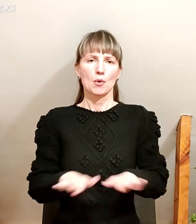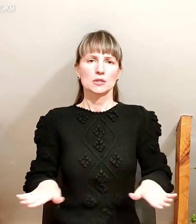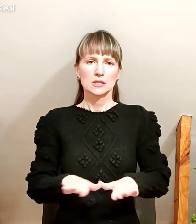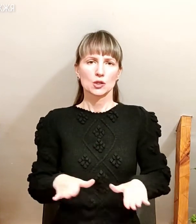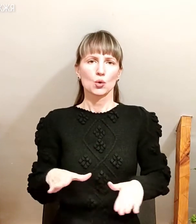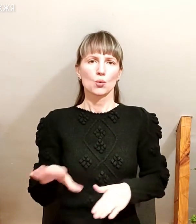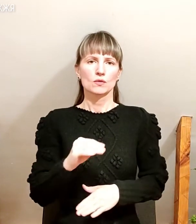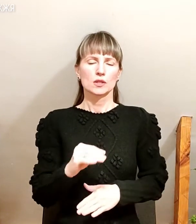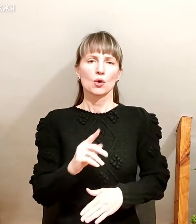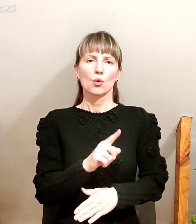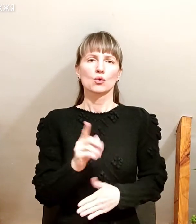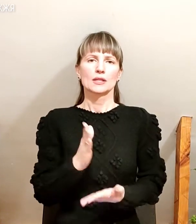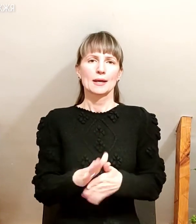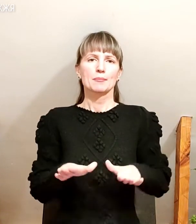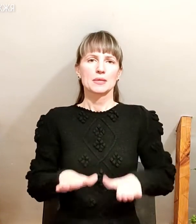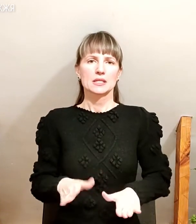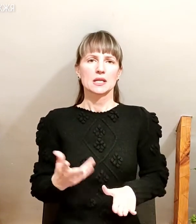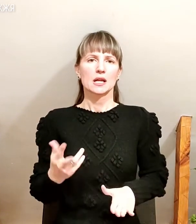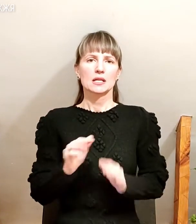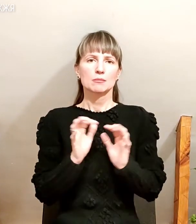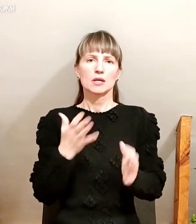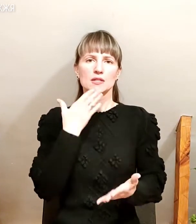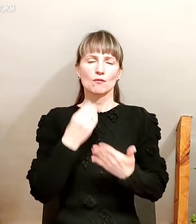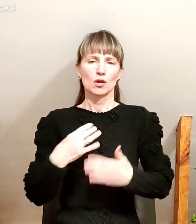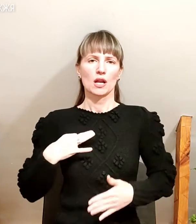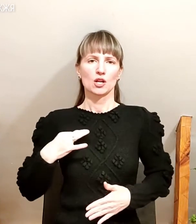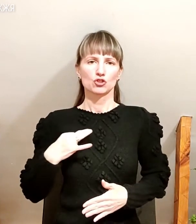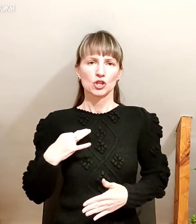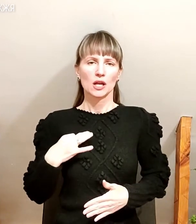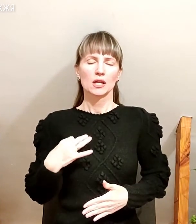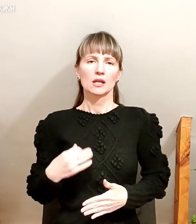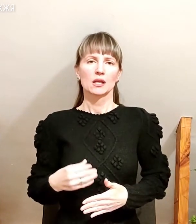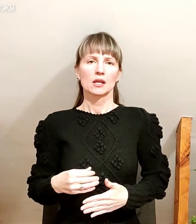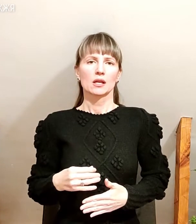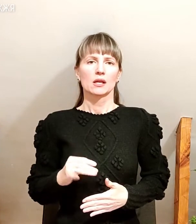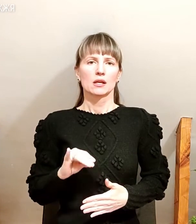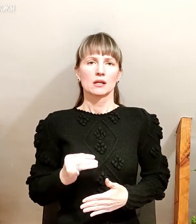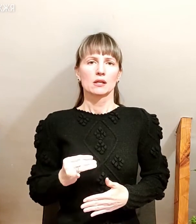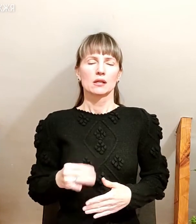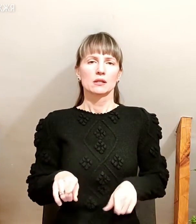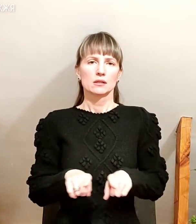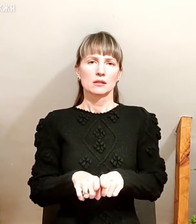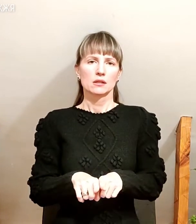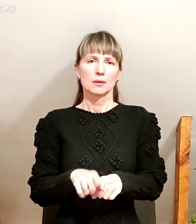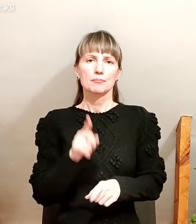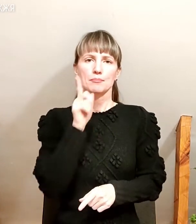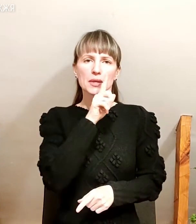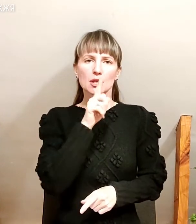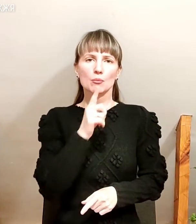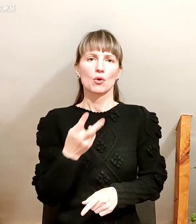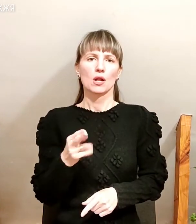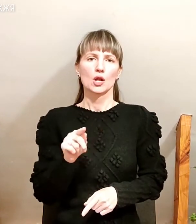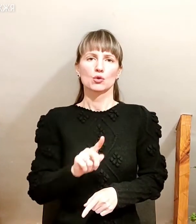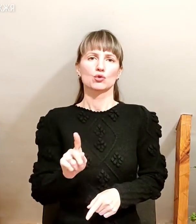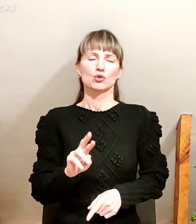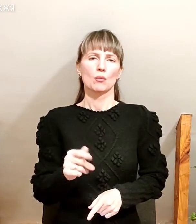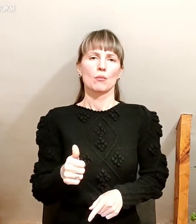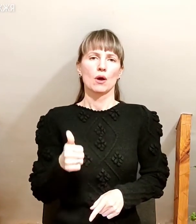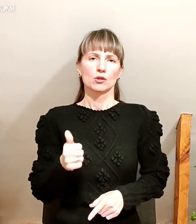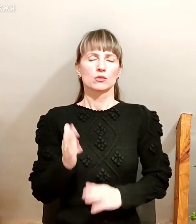є місця для збереження своїх речей. Тобто такий достатній мінімум для того, щоб гарно виспатися.